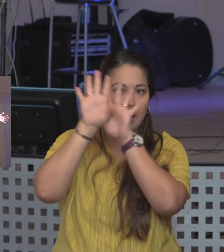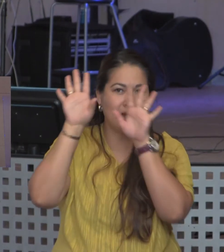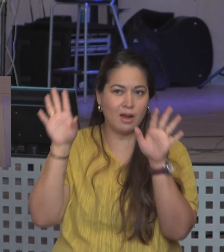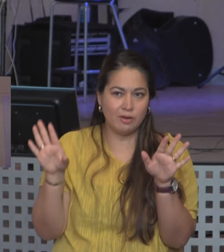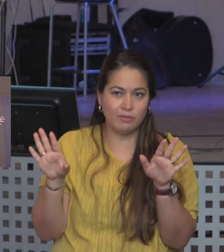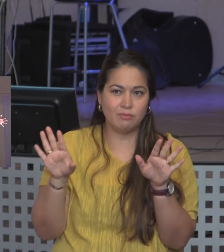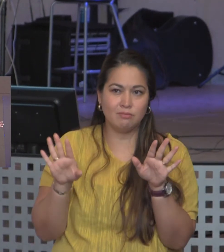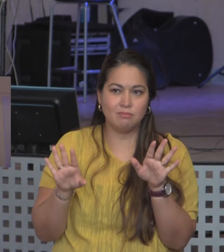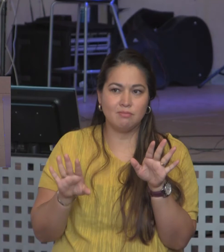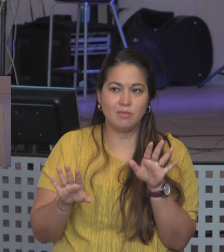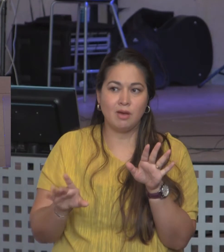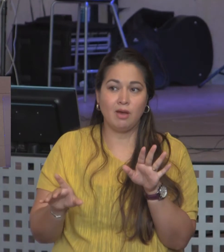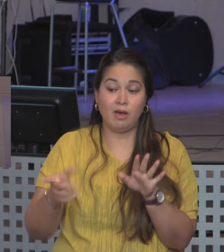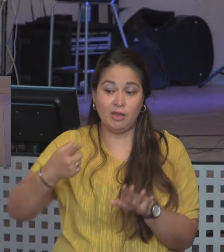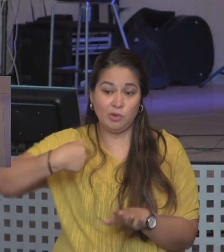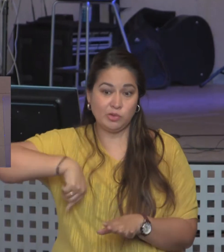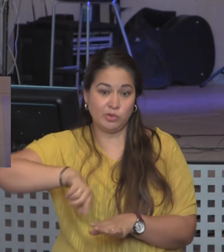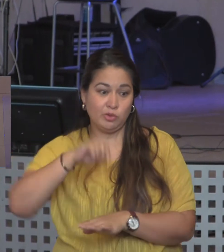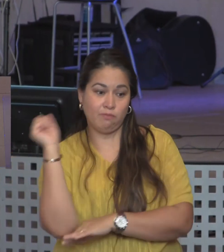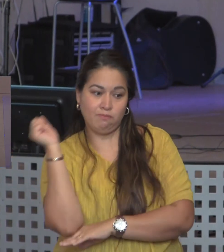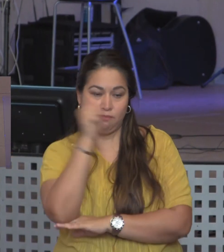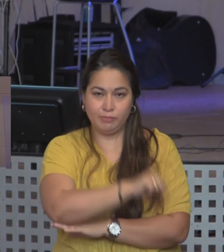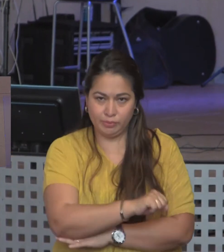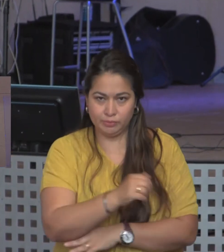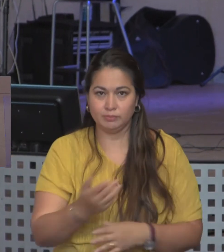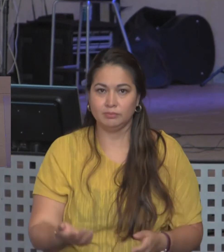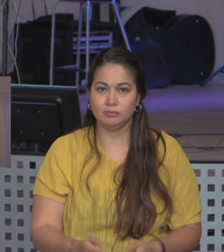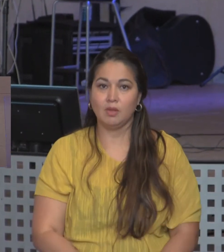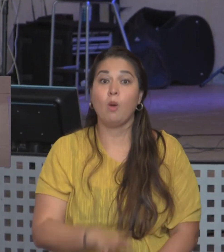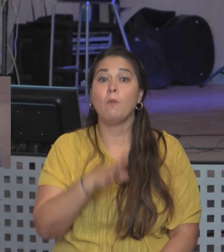más frecuencias. Porque tiene un tipo de oído.